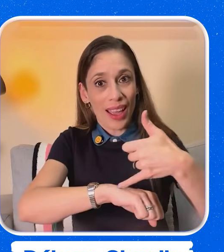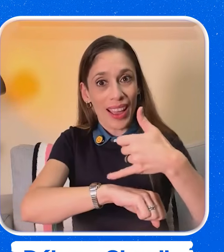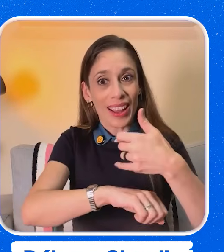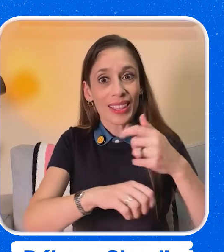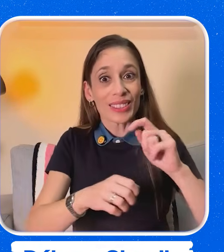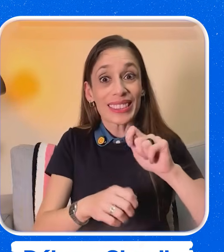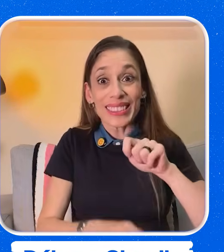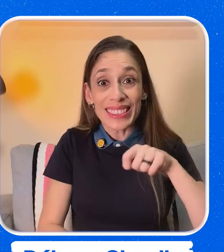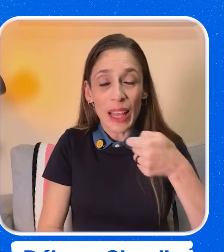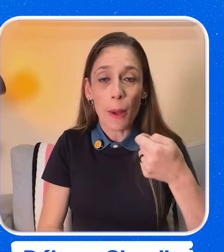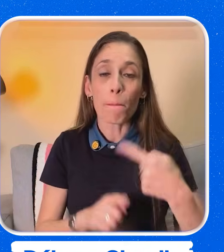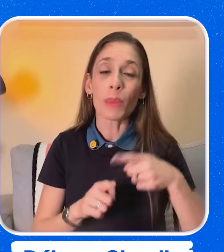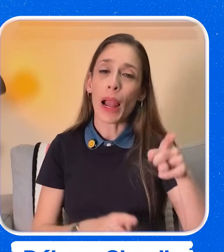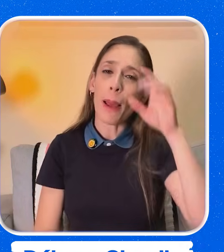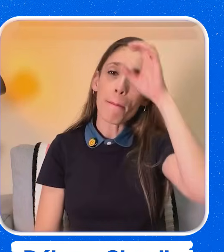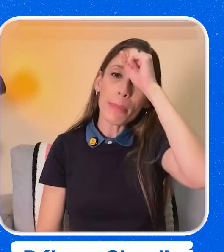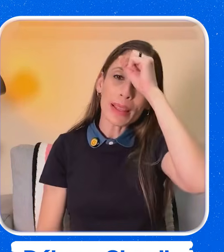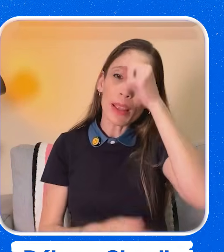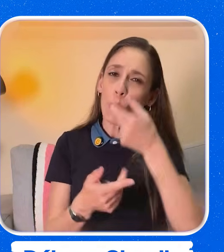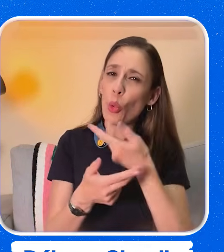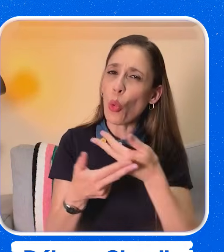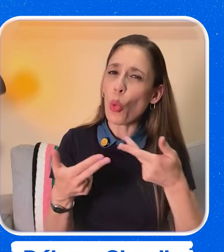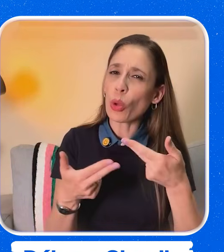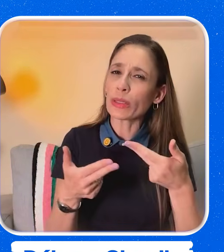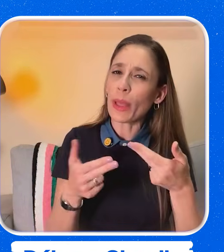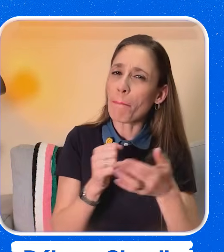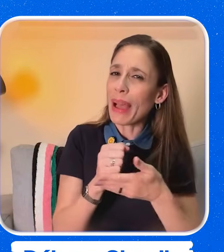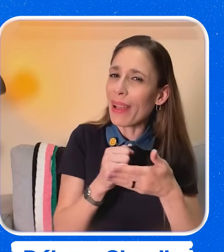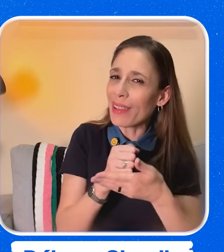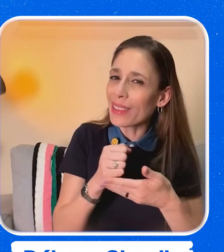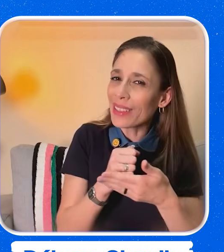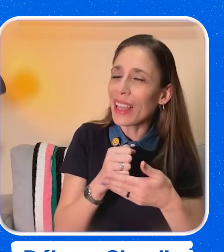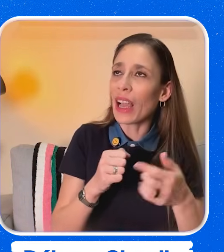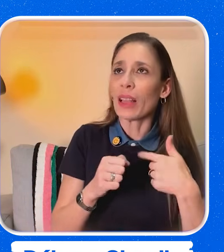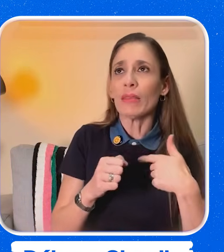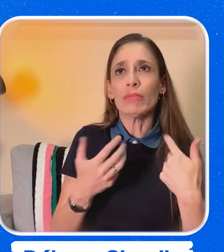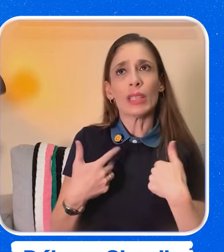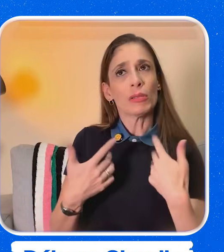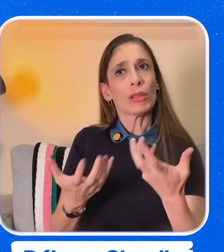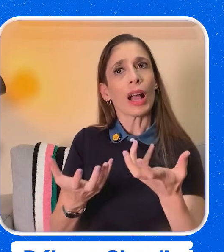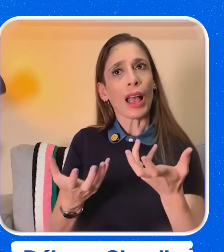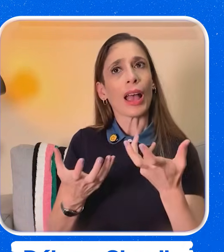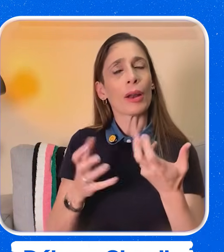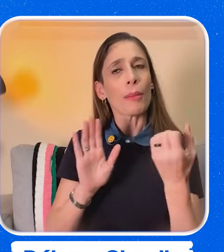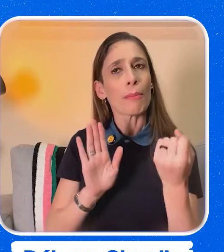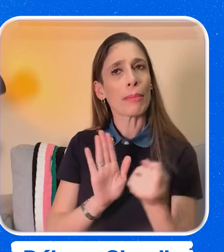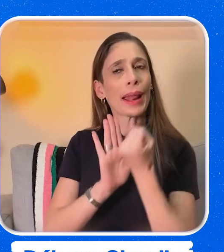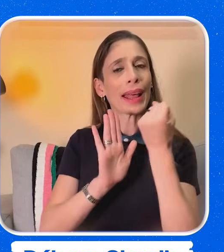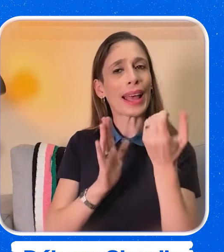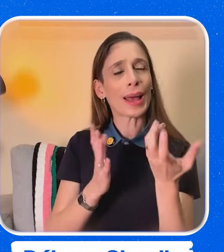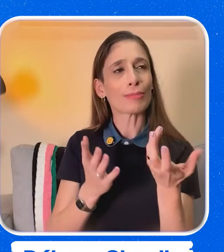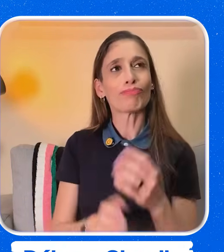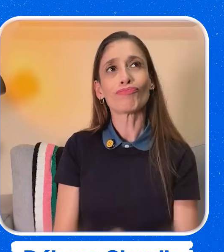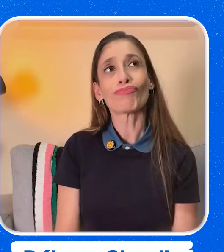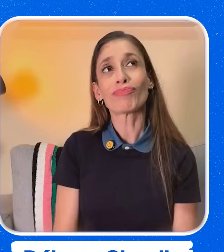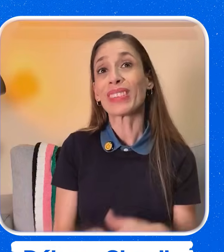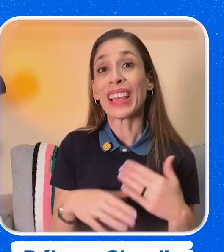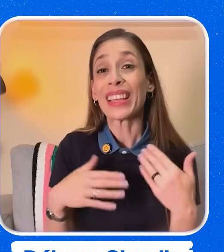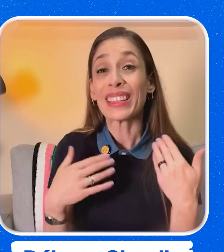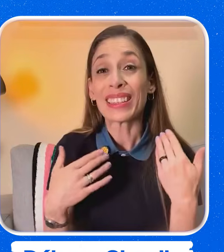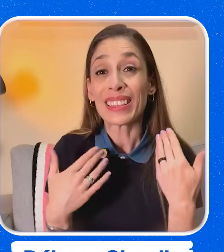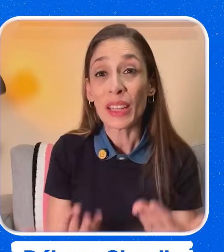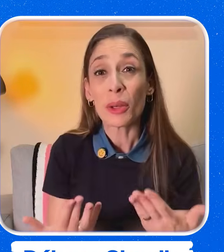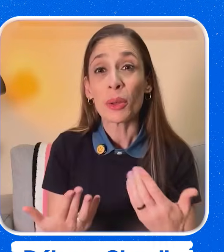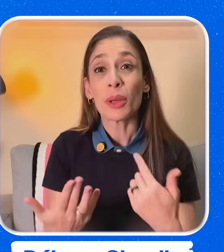Libras, né? Coisas básicas. Então, assim, eu percebi que trazer